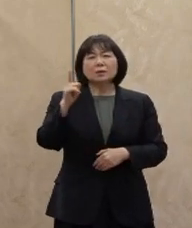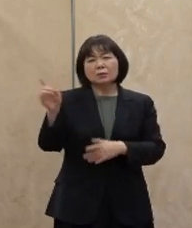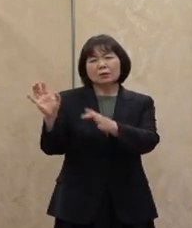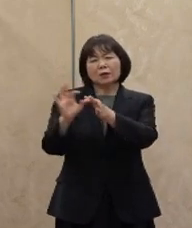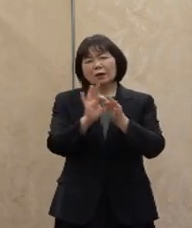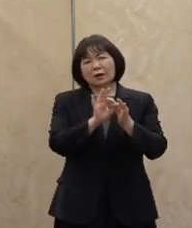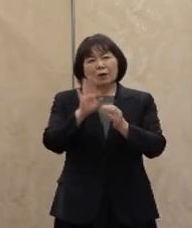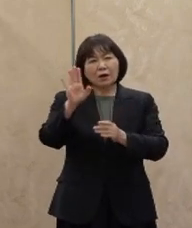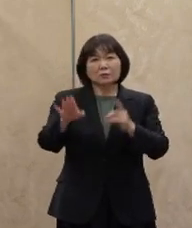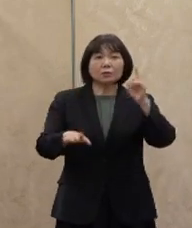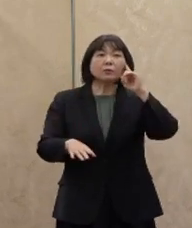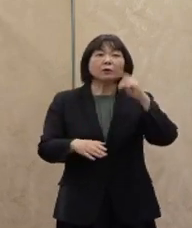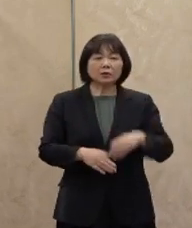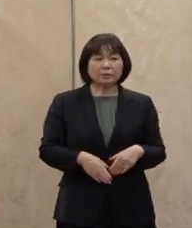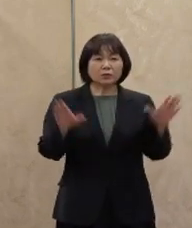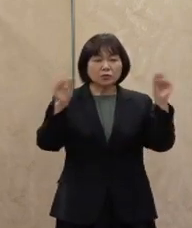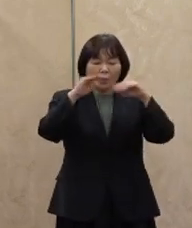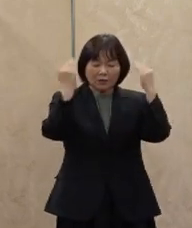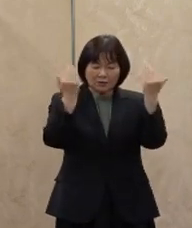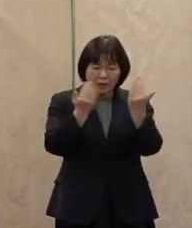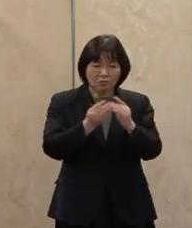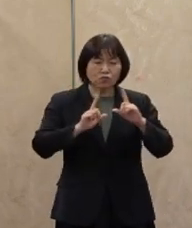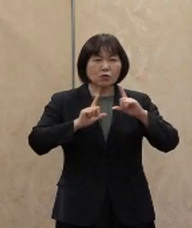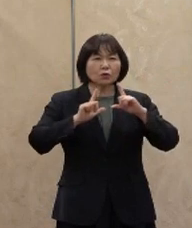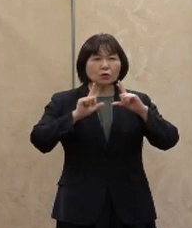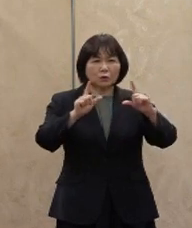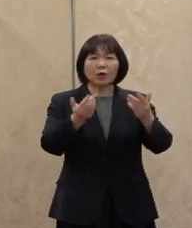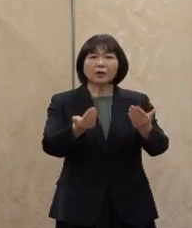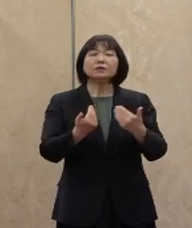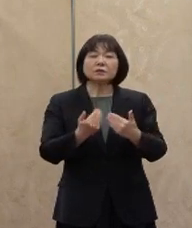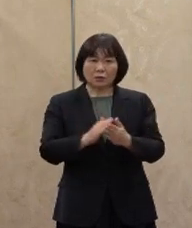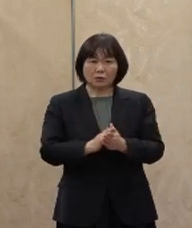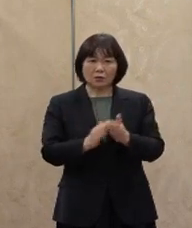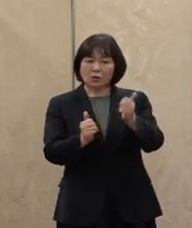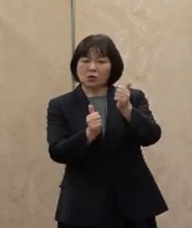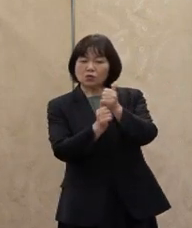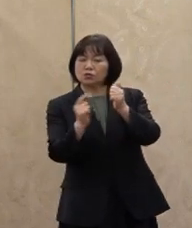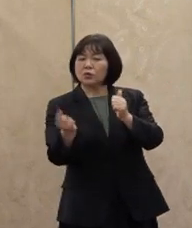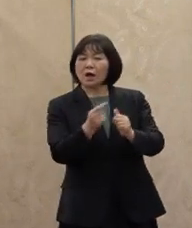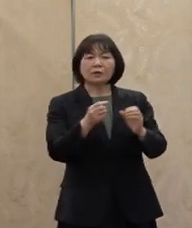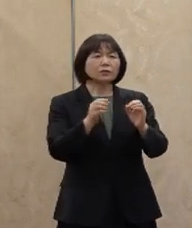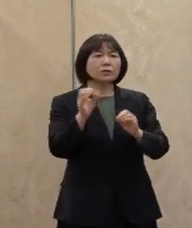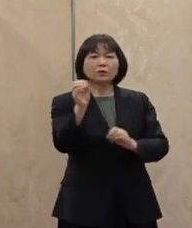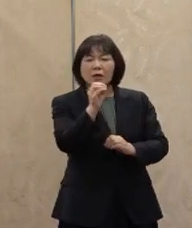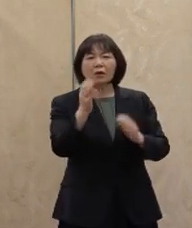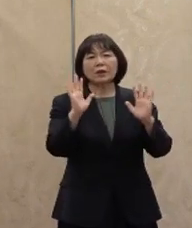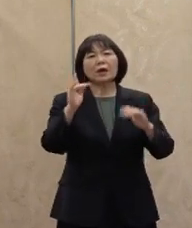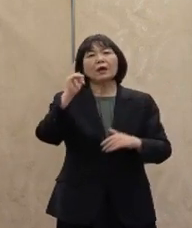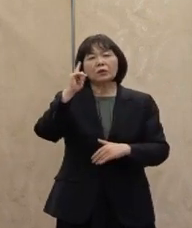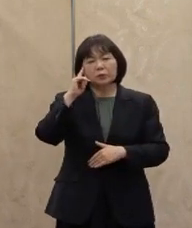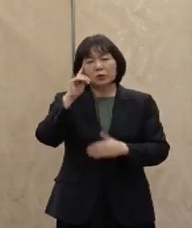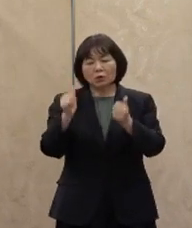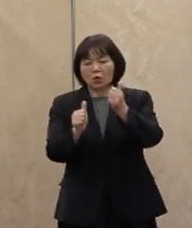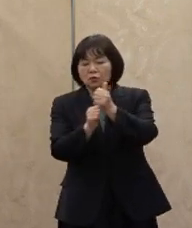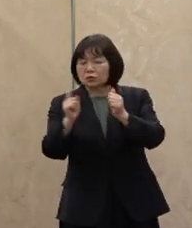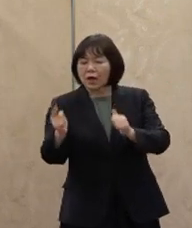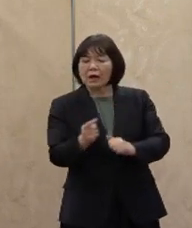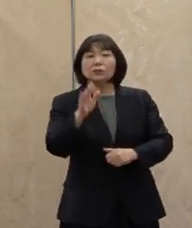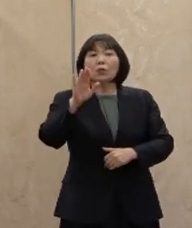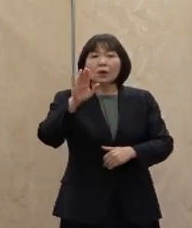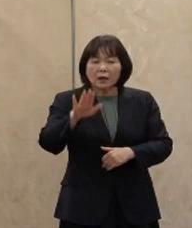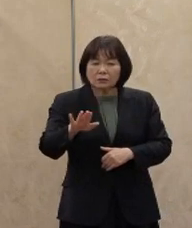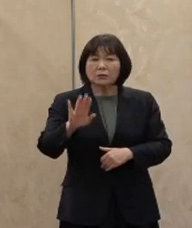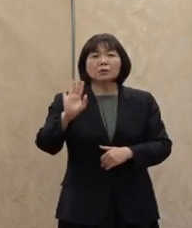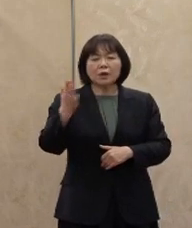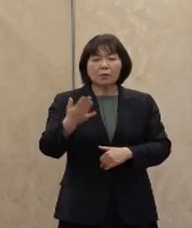わってくると僕は思います。情報は全部公開した上でね、副反応ゼロはないと思うので、こういう副反応がある、でもそれを